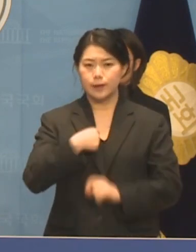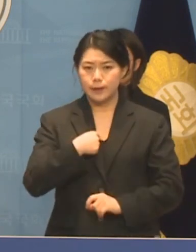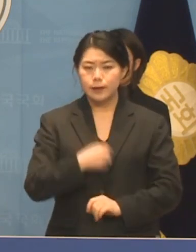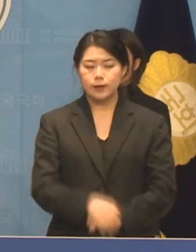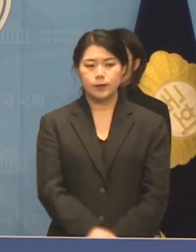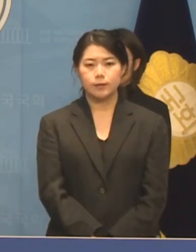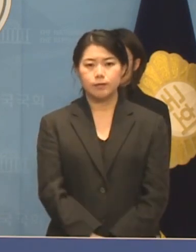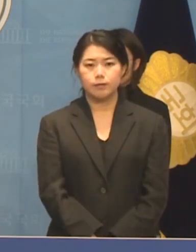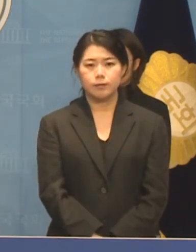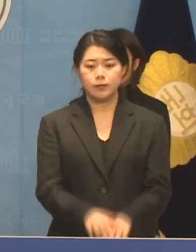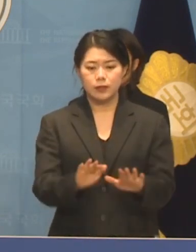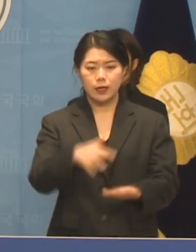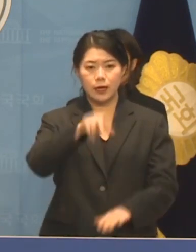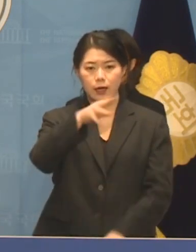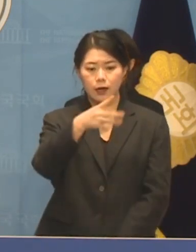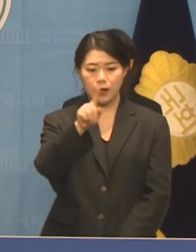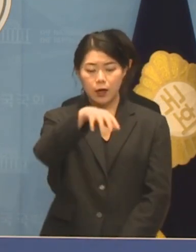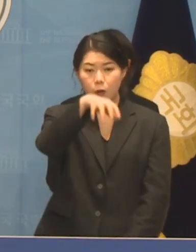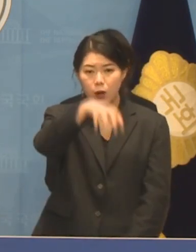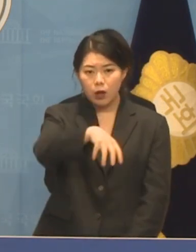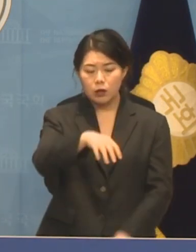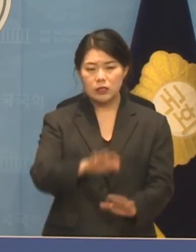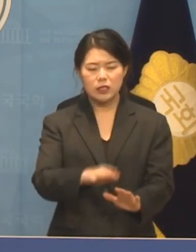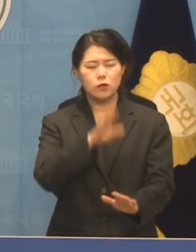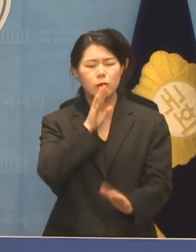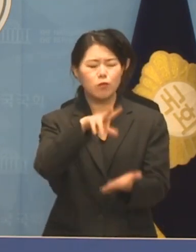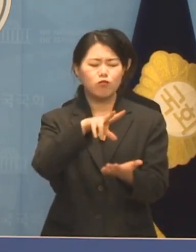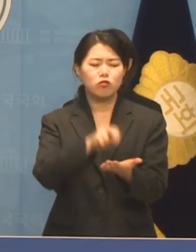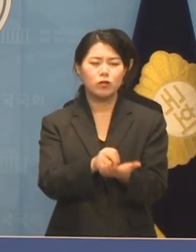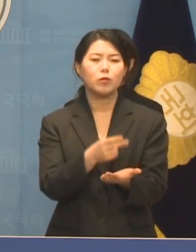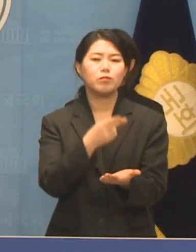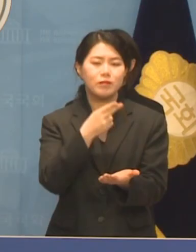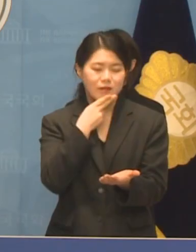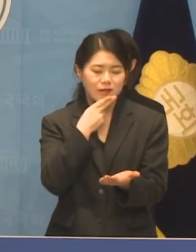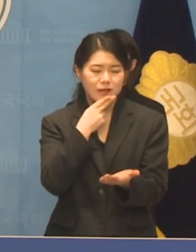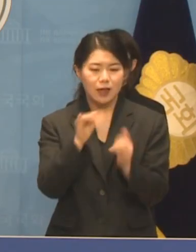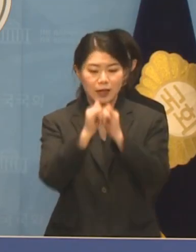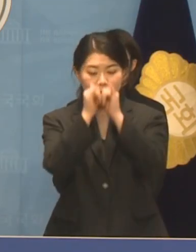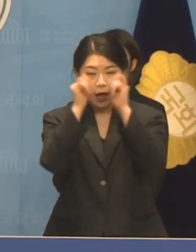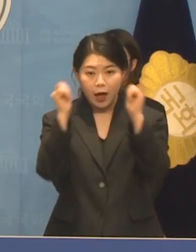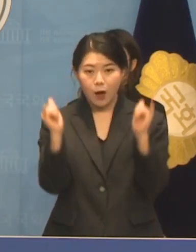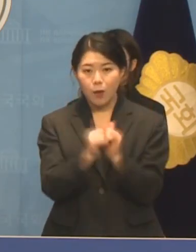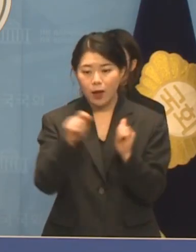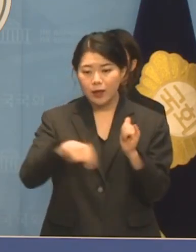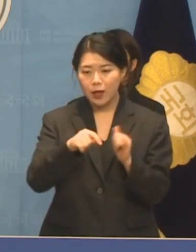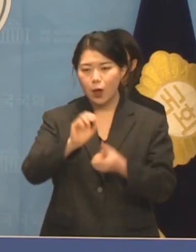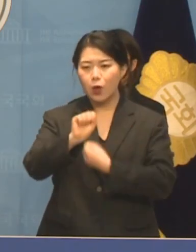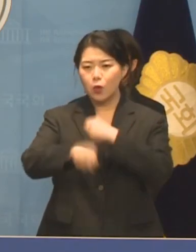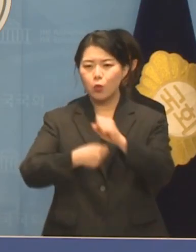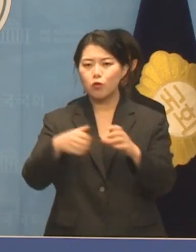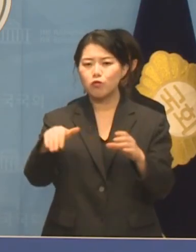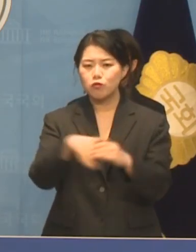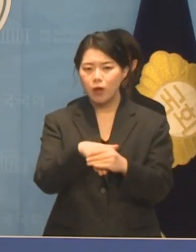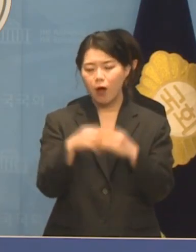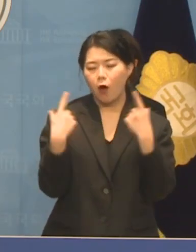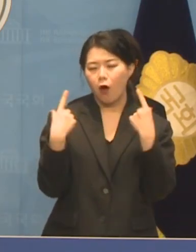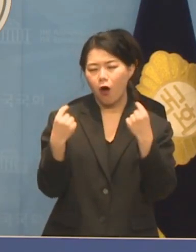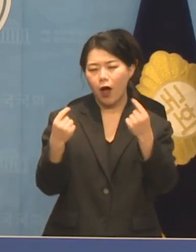이 카라는 아무런 문제 없이 우리 사회의 동물 문화를 정착시킨 단체라고 생각해 왔던